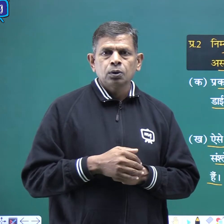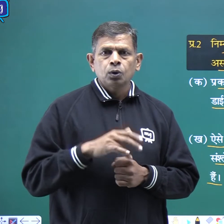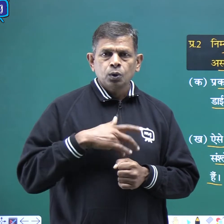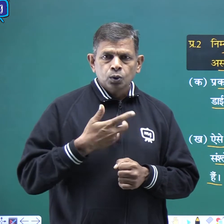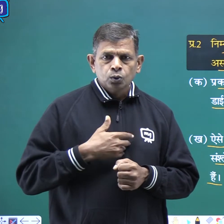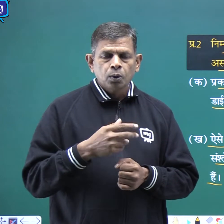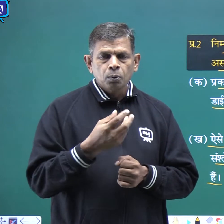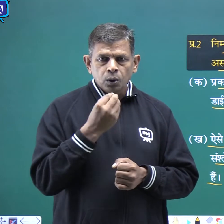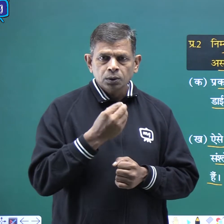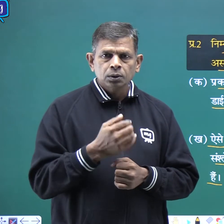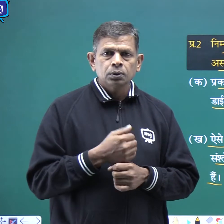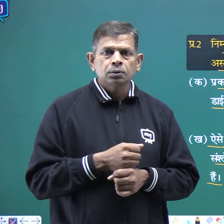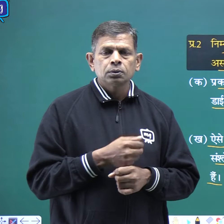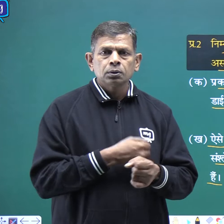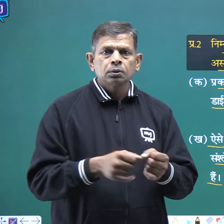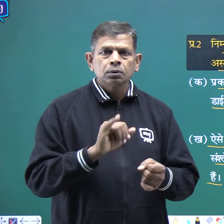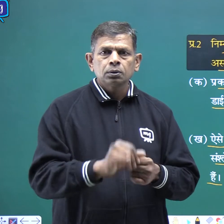स्वपोषी कहलाते हैं।